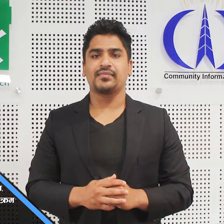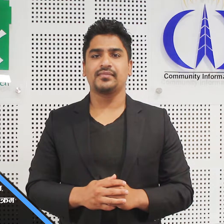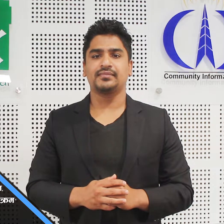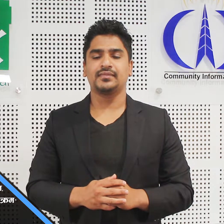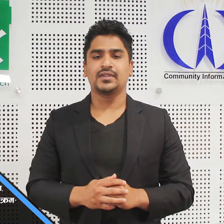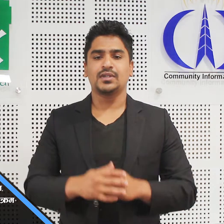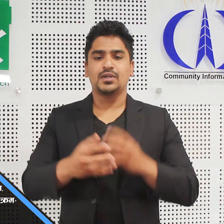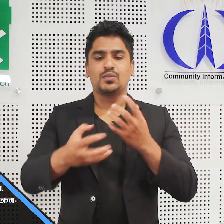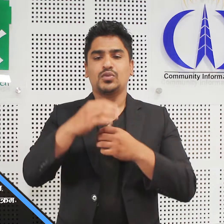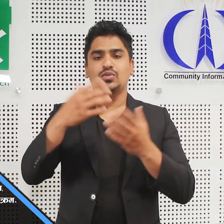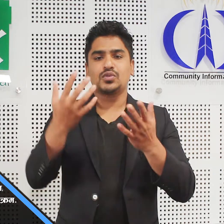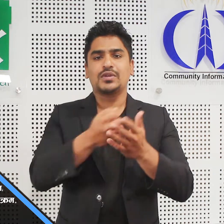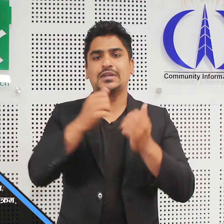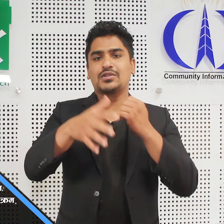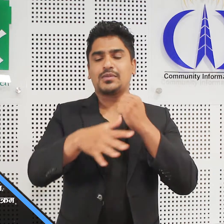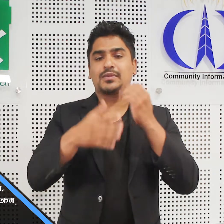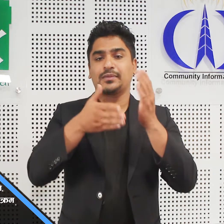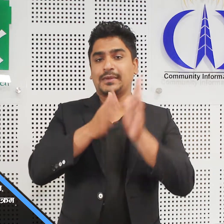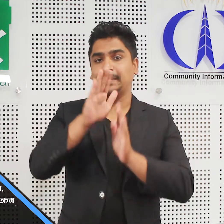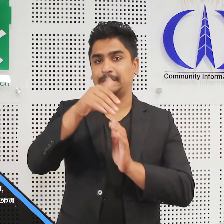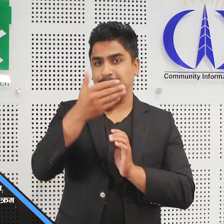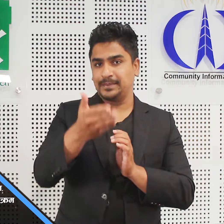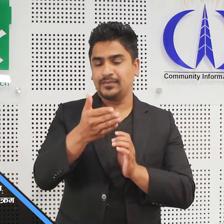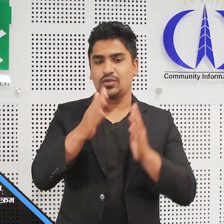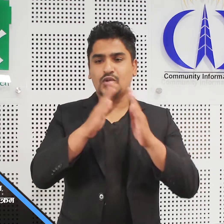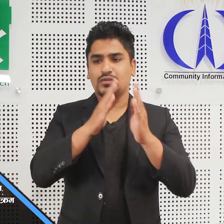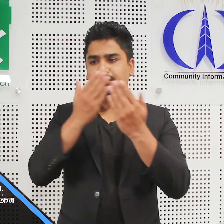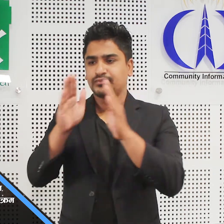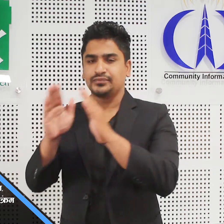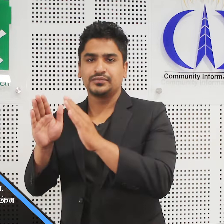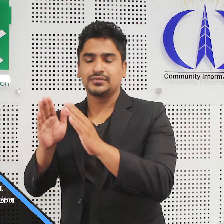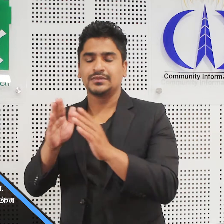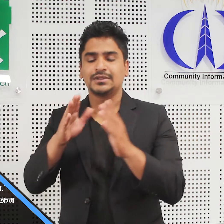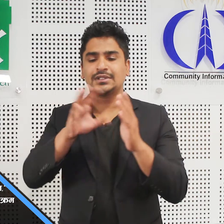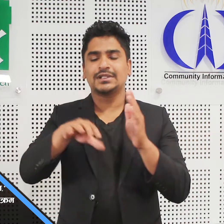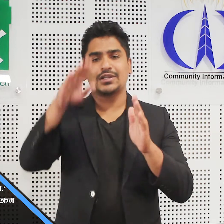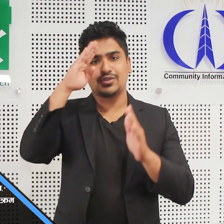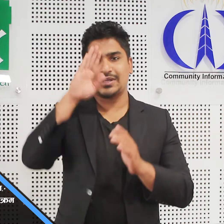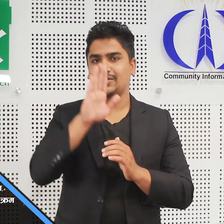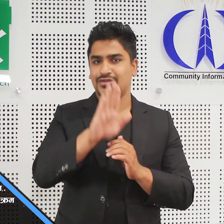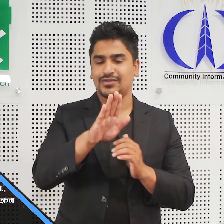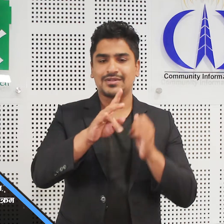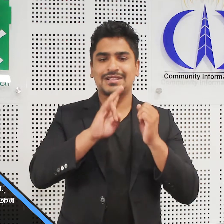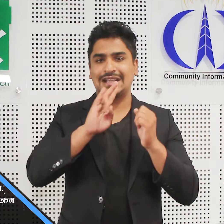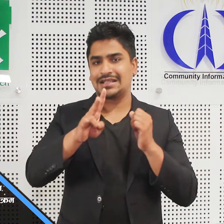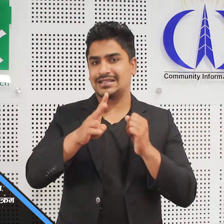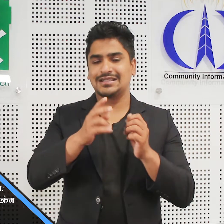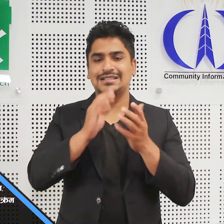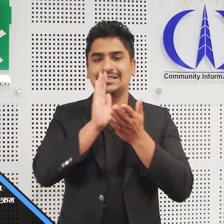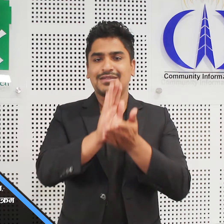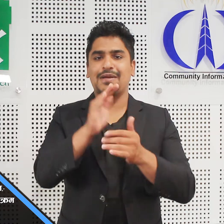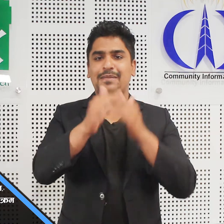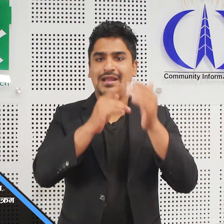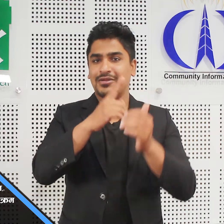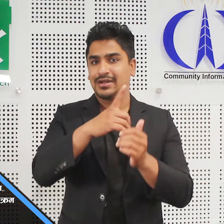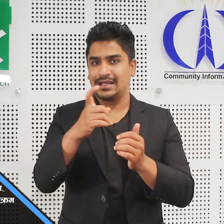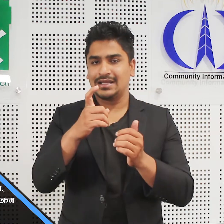मुलुक संघीय संरचनामा गएपछि घर दैलोमा स्थानीय सरकार छन्। शासन सेवा र विकासका लागि